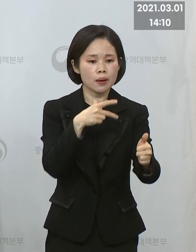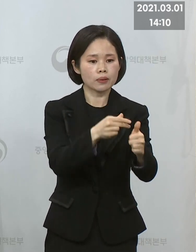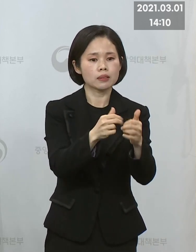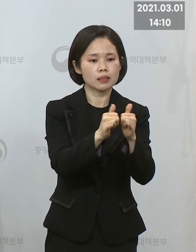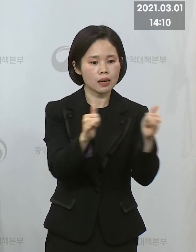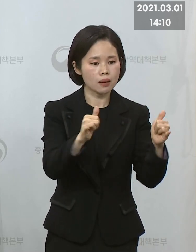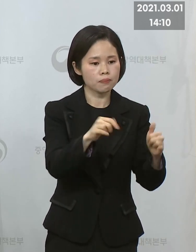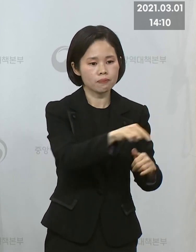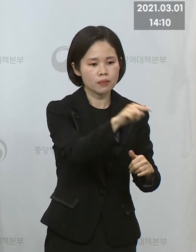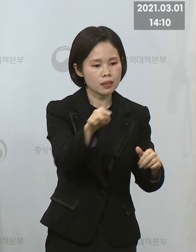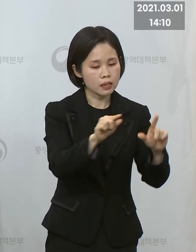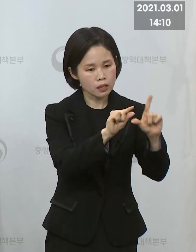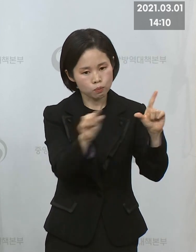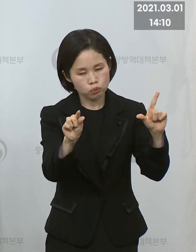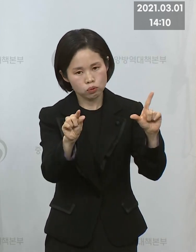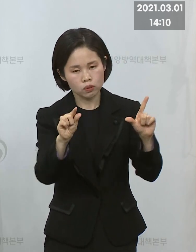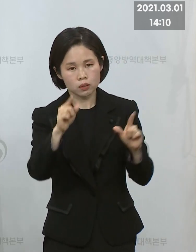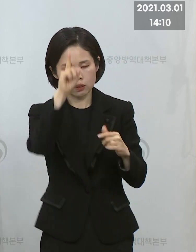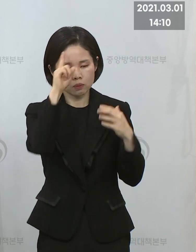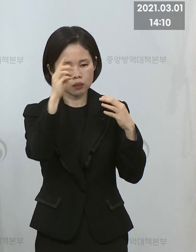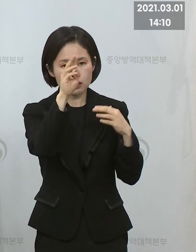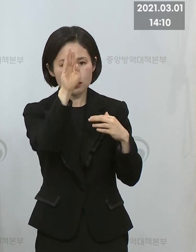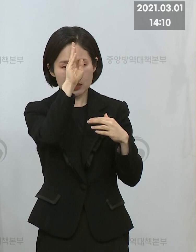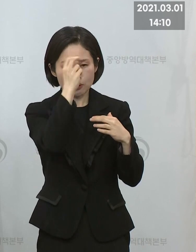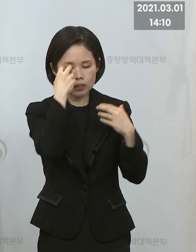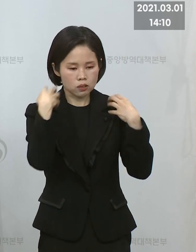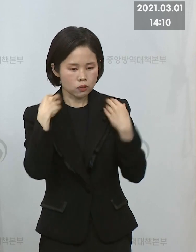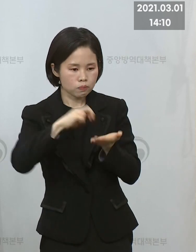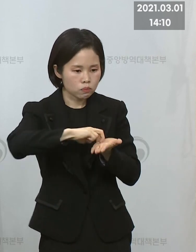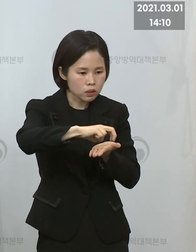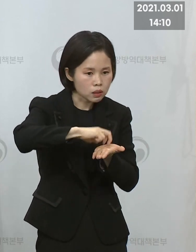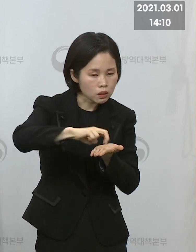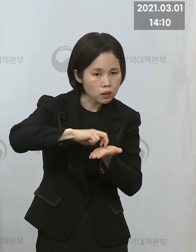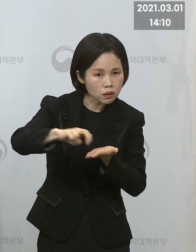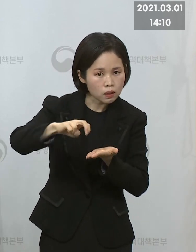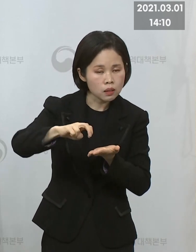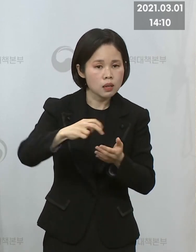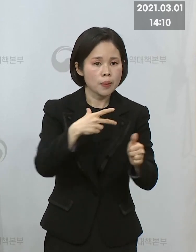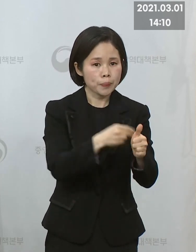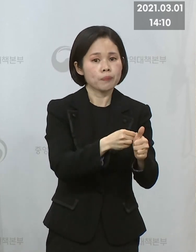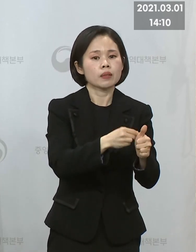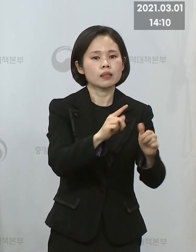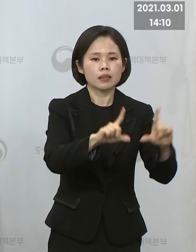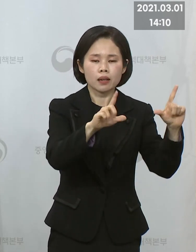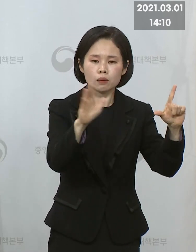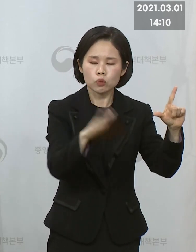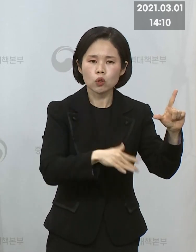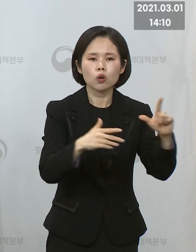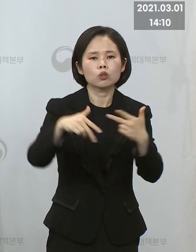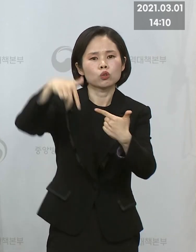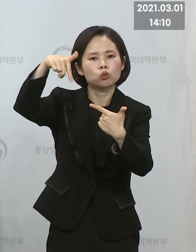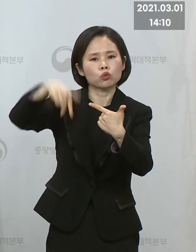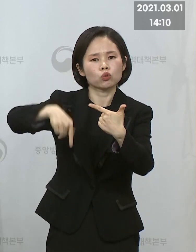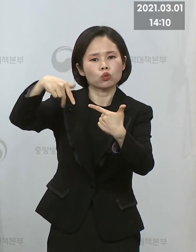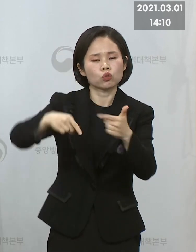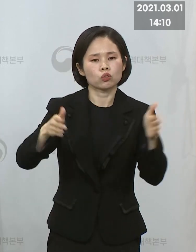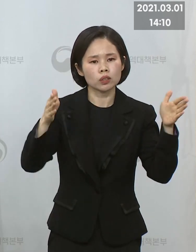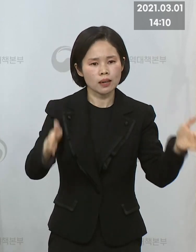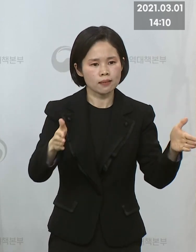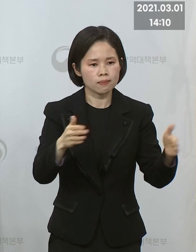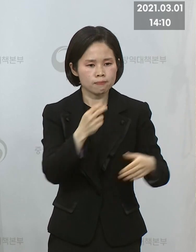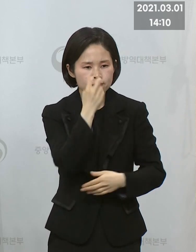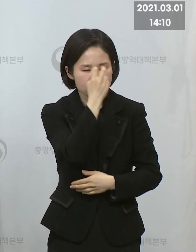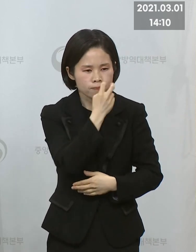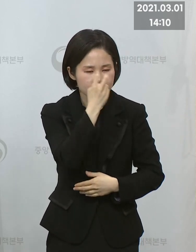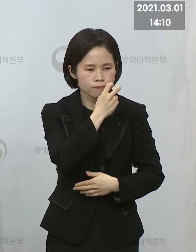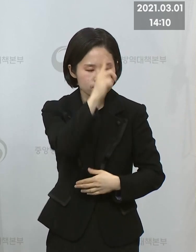대상으로 문자 발송 등을 통해 접종 당일부터 6주까지 적극적인 모니터링을 추진할